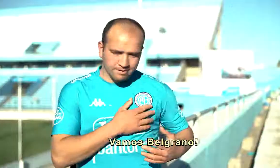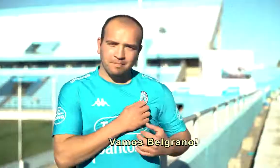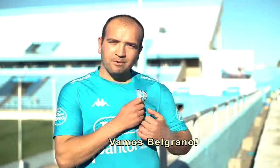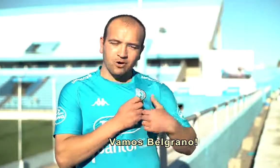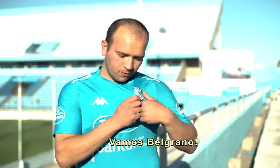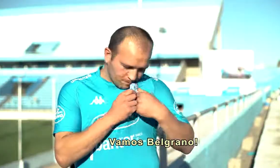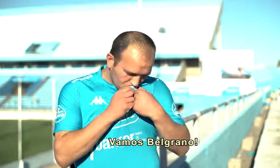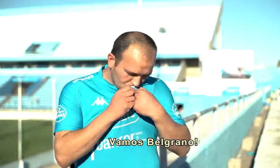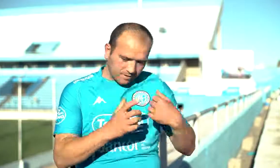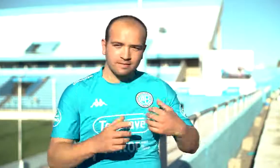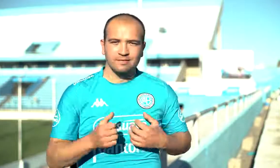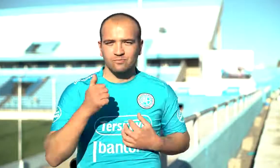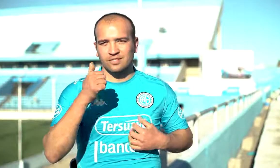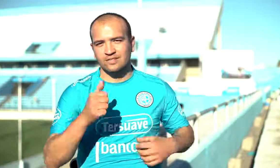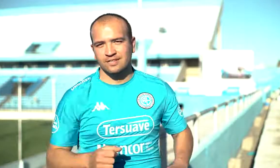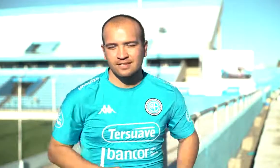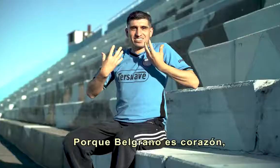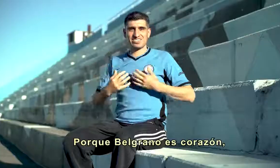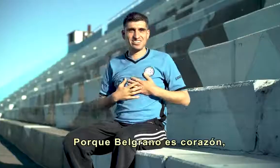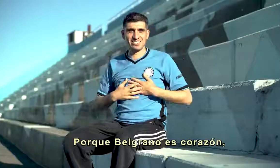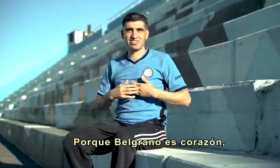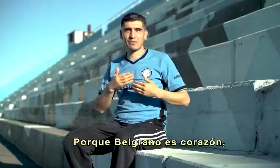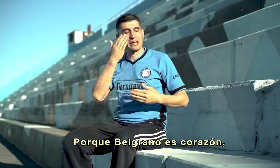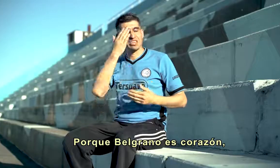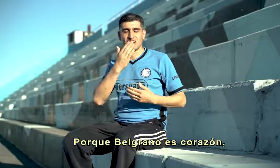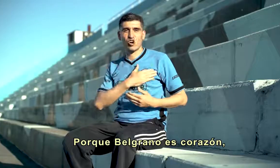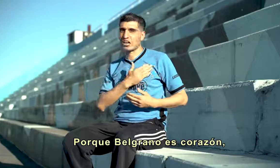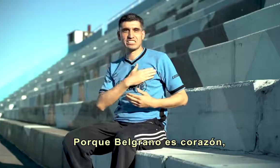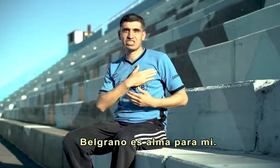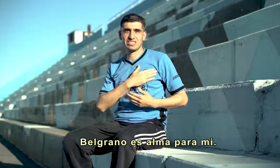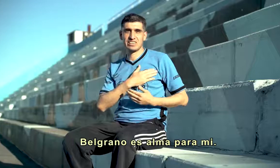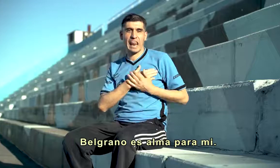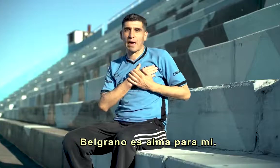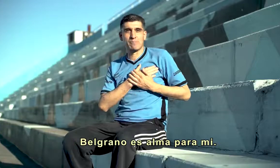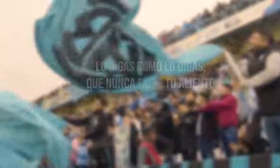Vamos, Belgrano. Porque Belgrano es corazón, Belgrano es alma para mí.